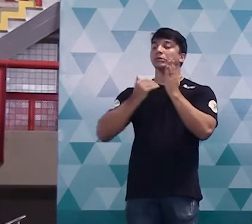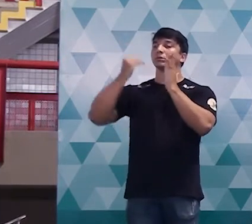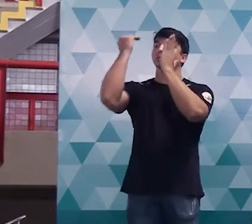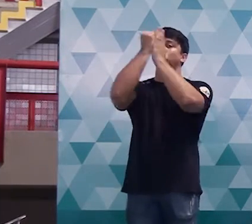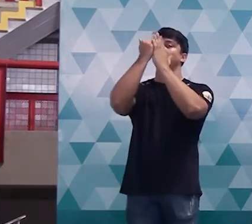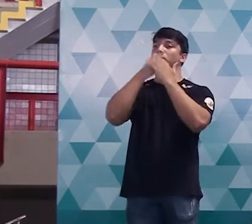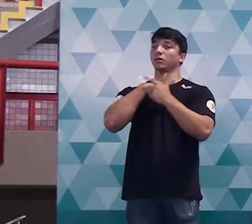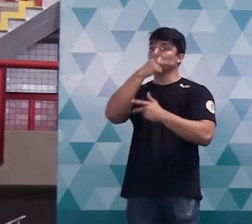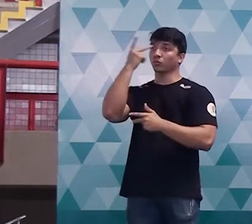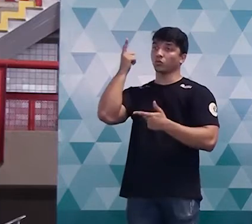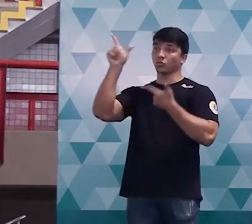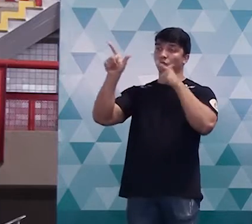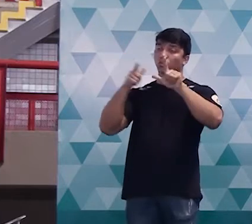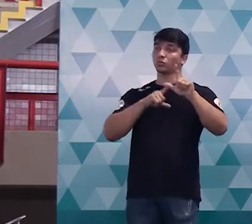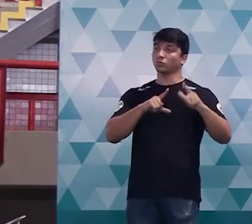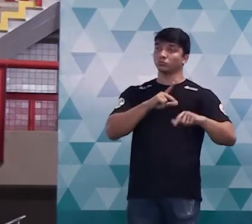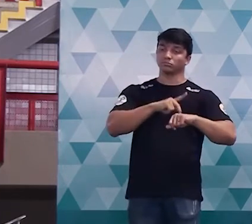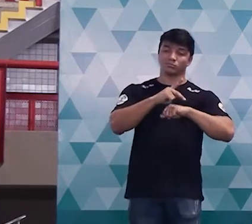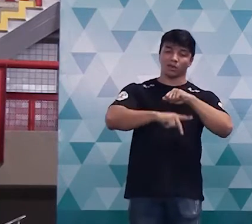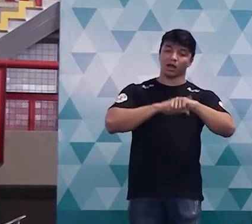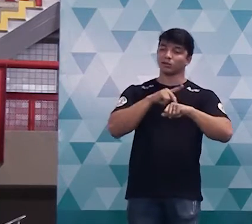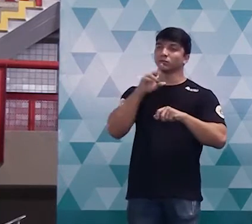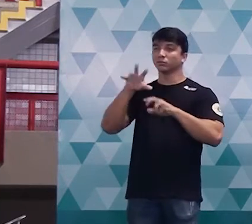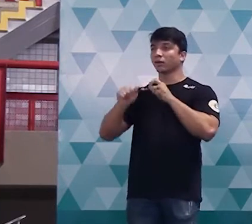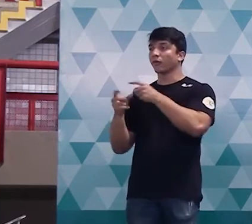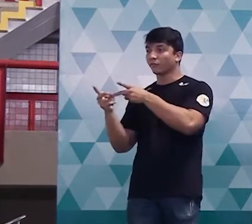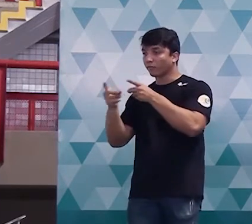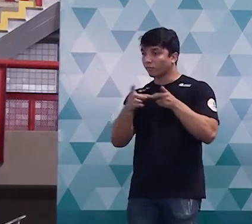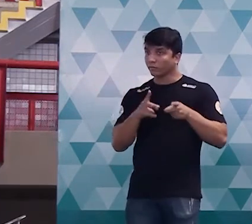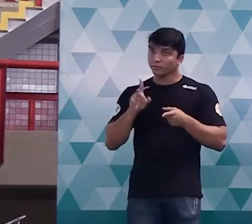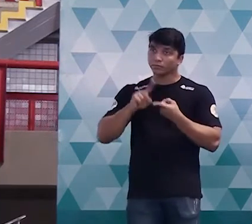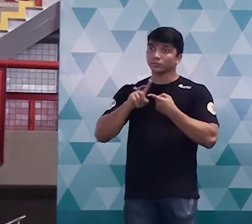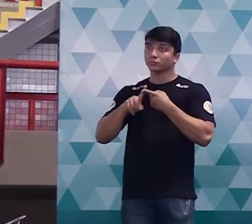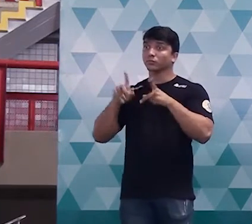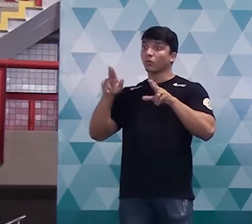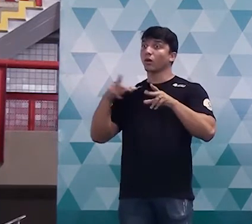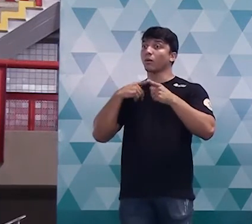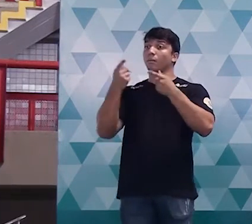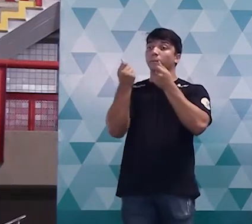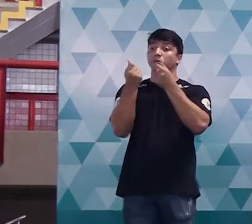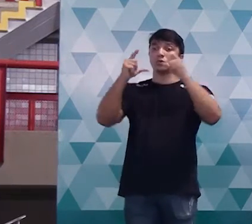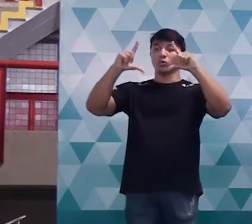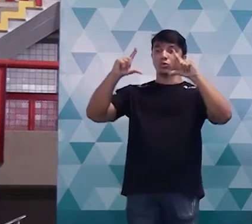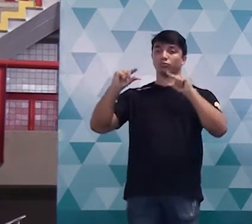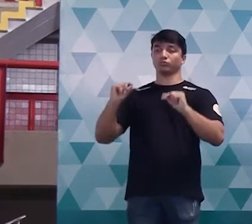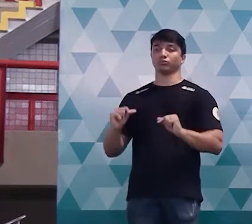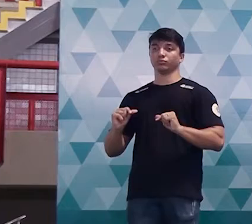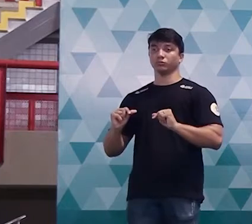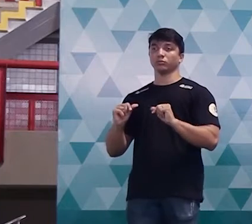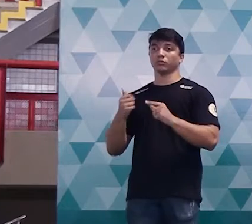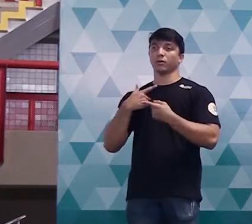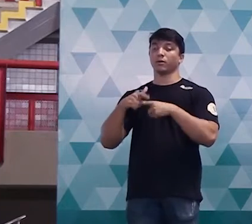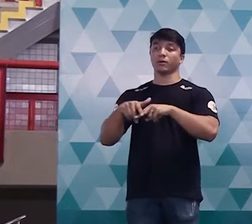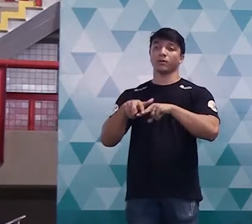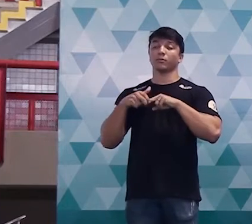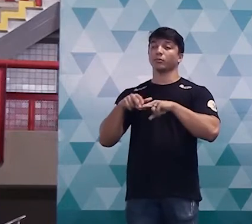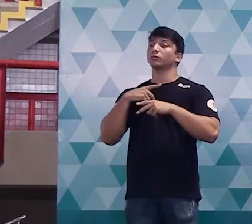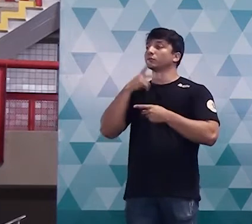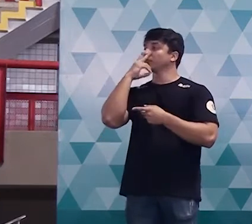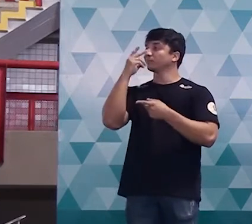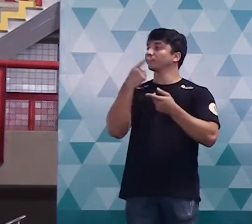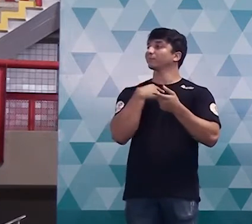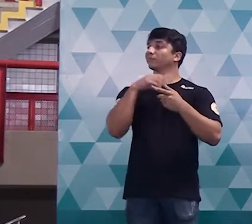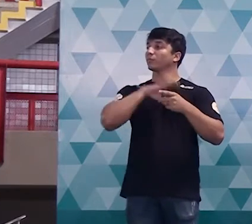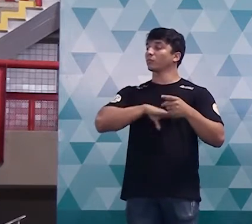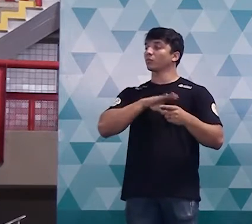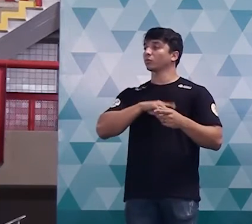ter concorrência com Holanda, com Inglaterra, com França, os preços caem para a competitividade do mercado e dessa forma Portugal